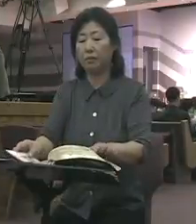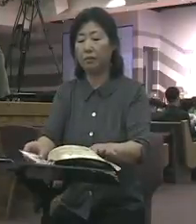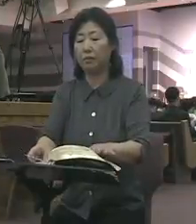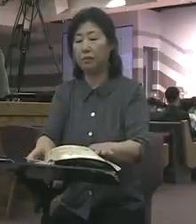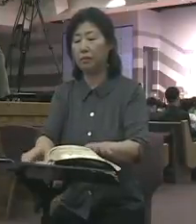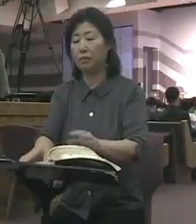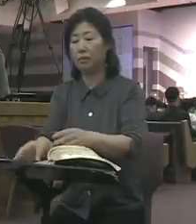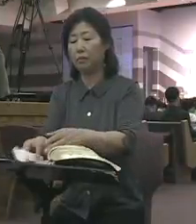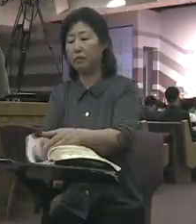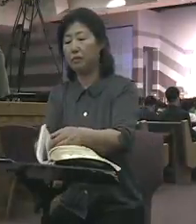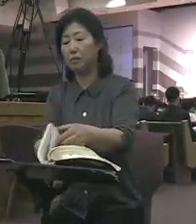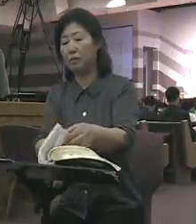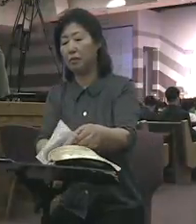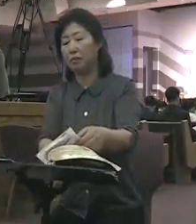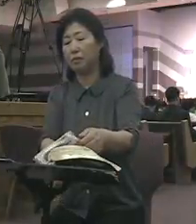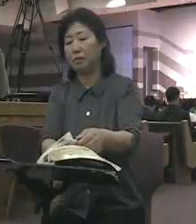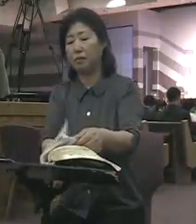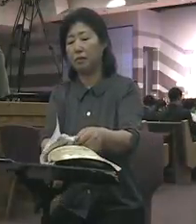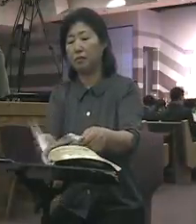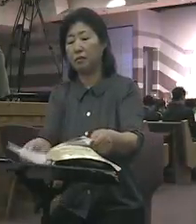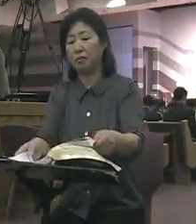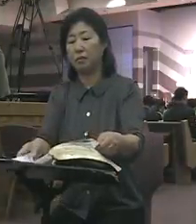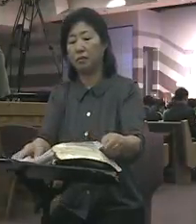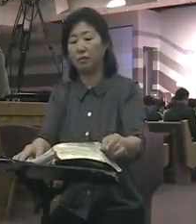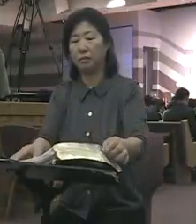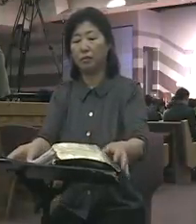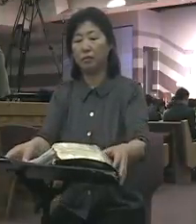손을 가볍게 들고 이 찬양을 주님께 올려드리겠습니다.